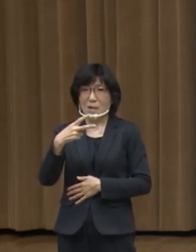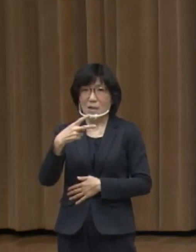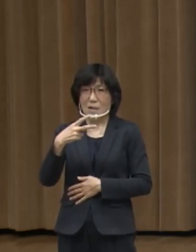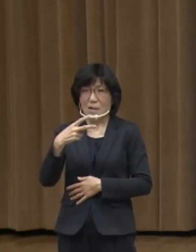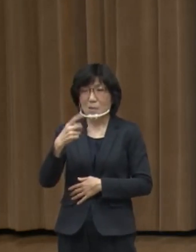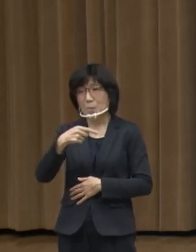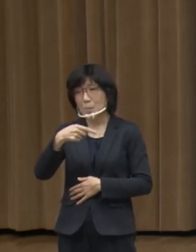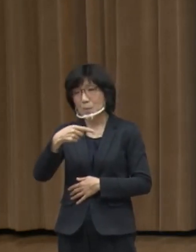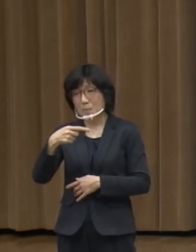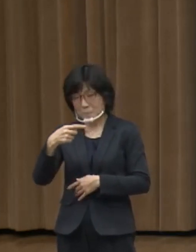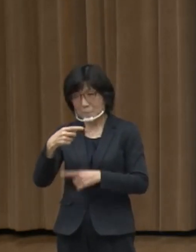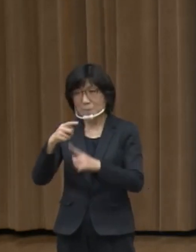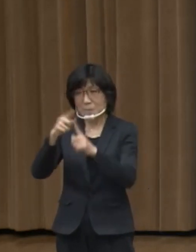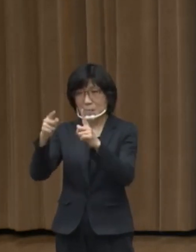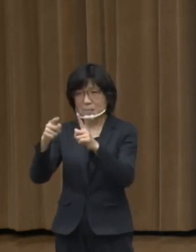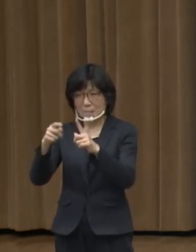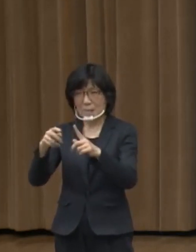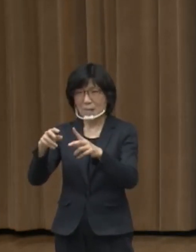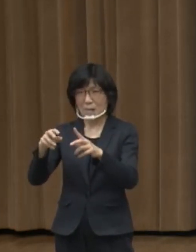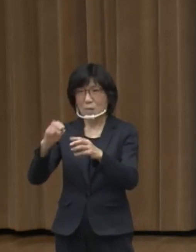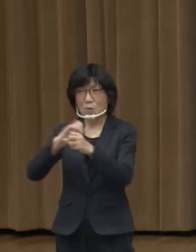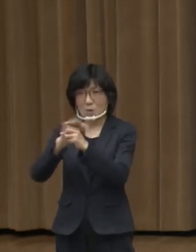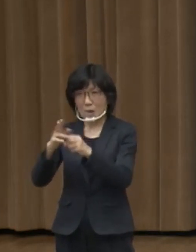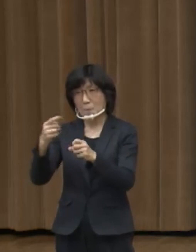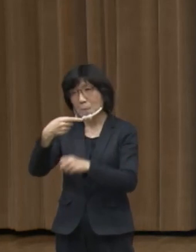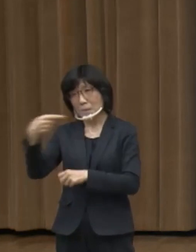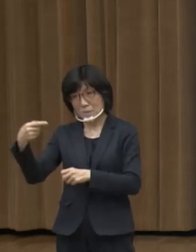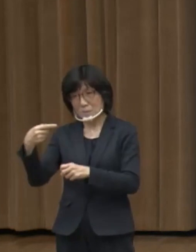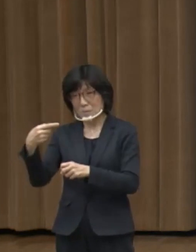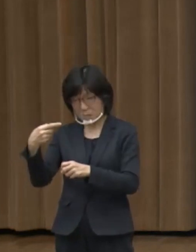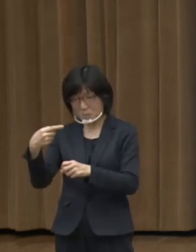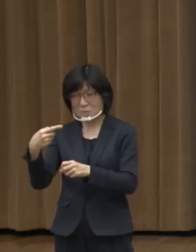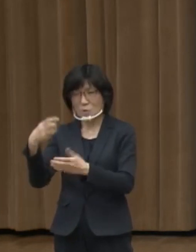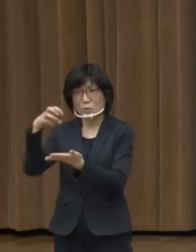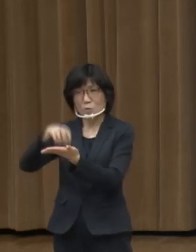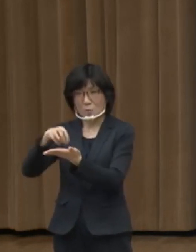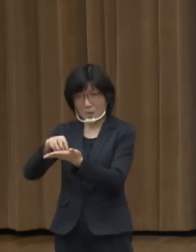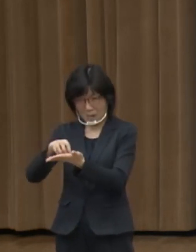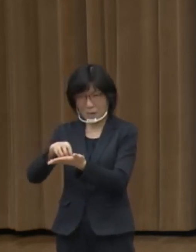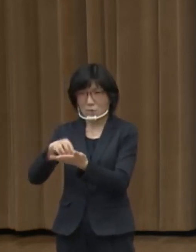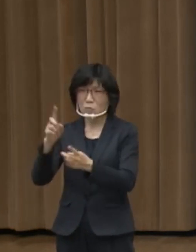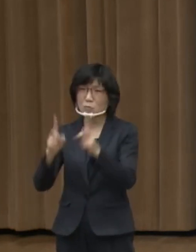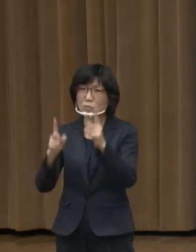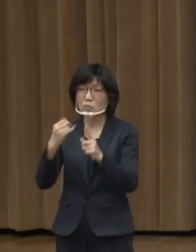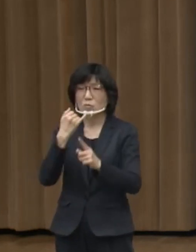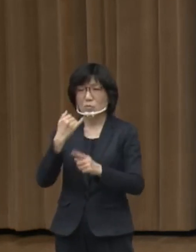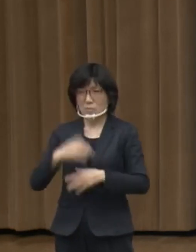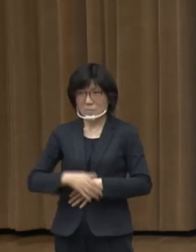陰性結果の確認で結構であります。なお、県外からの旅行者は3回